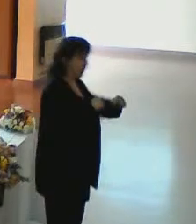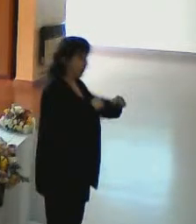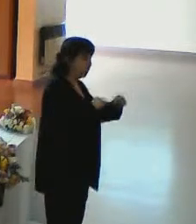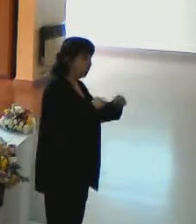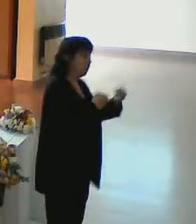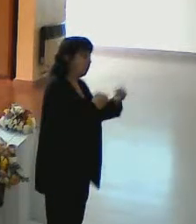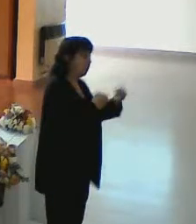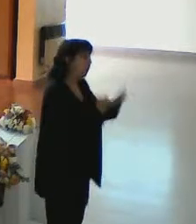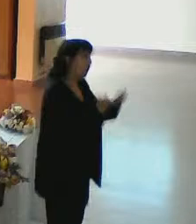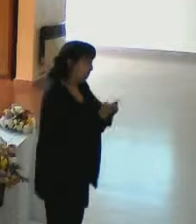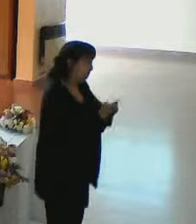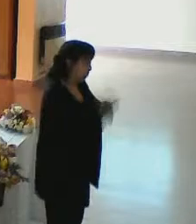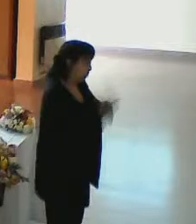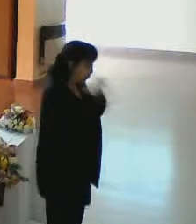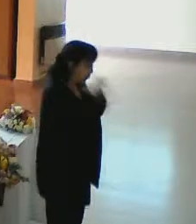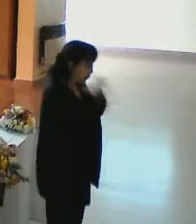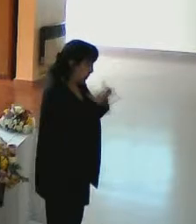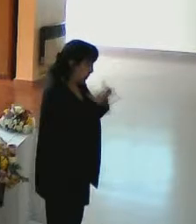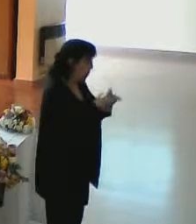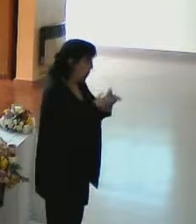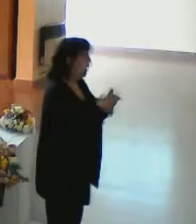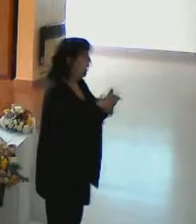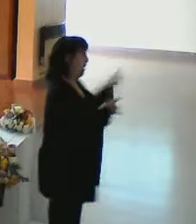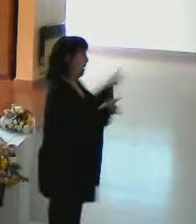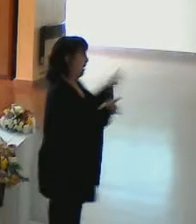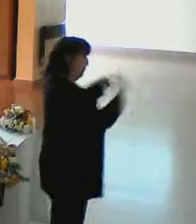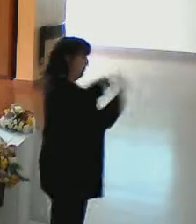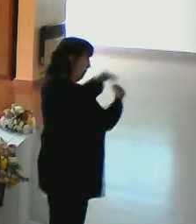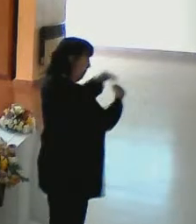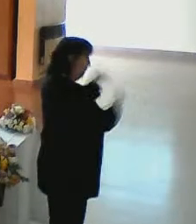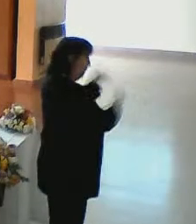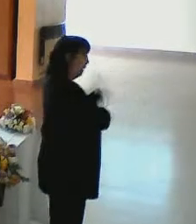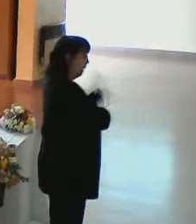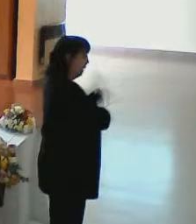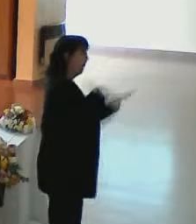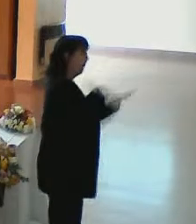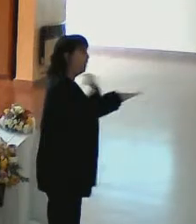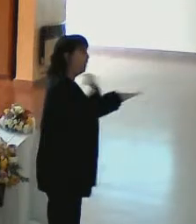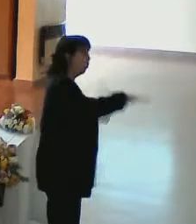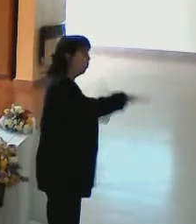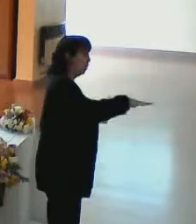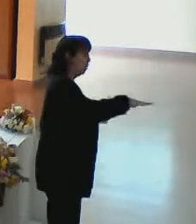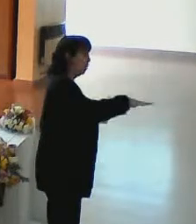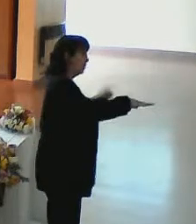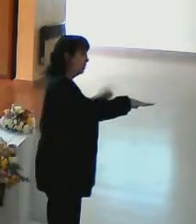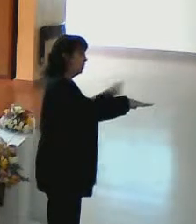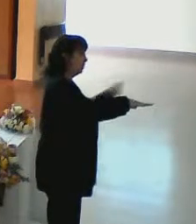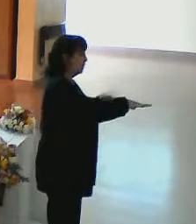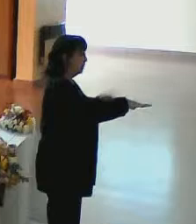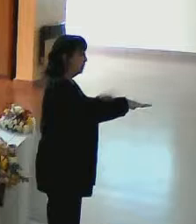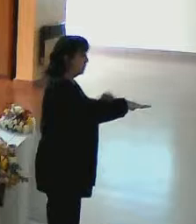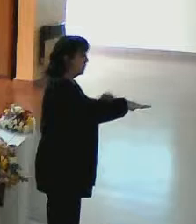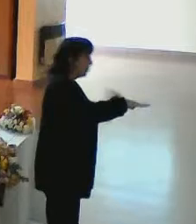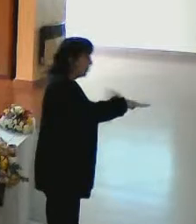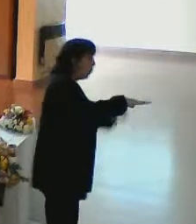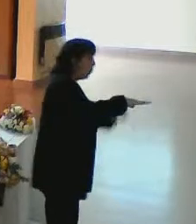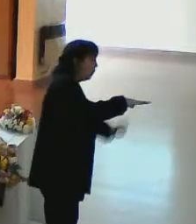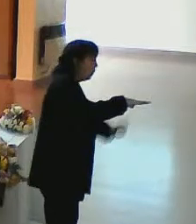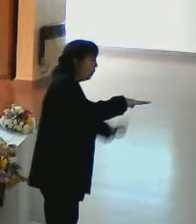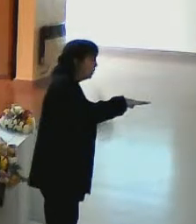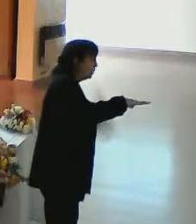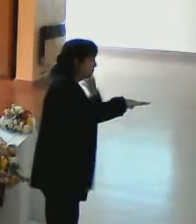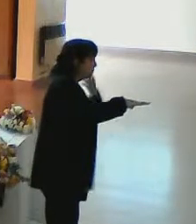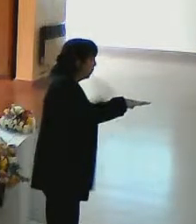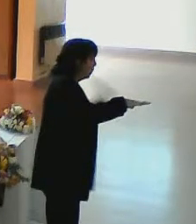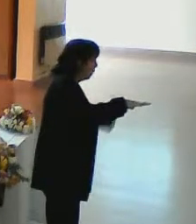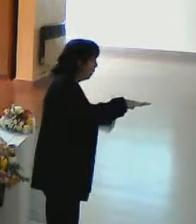Y además, cuando los papás detectan un problema en el niño, a la primera persona que van a acudir es al médico de sus hijos.